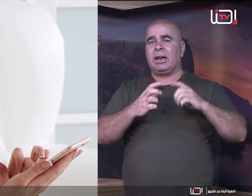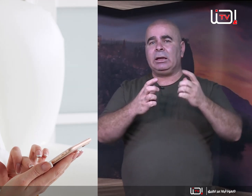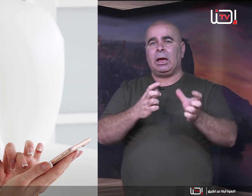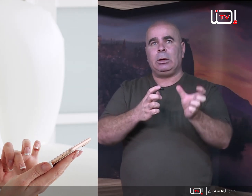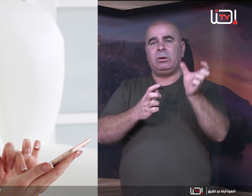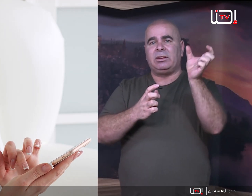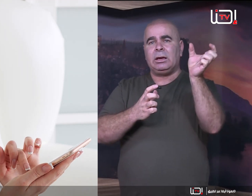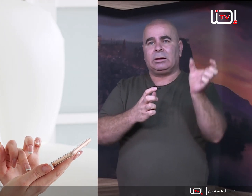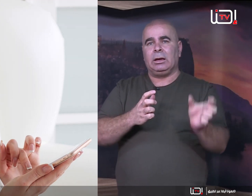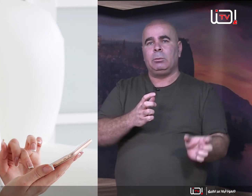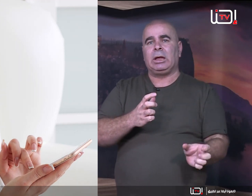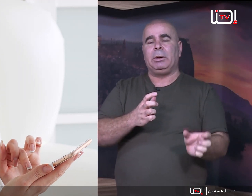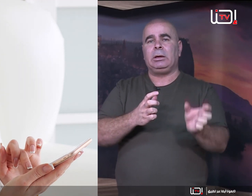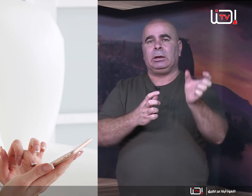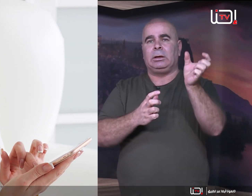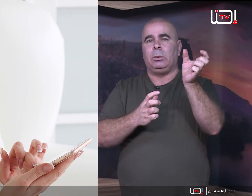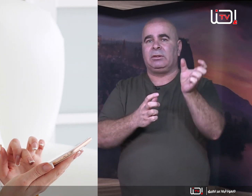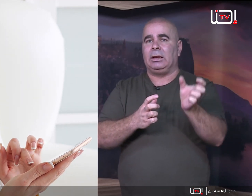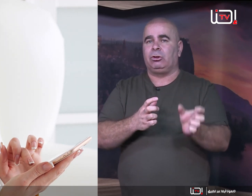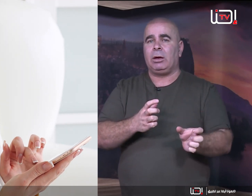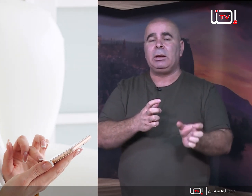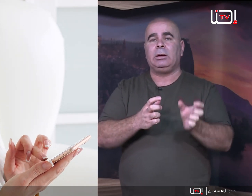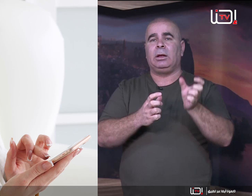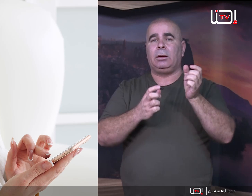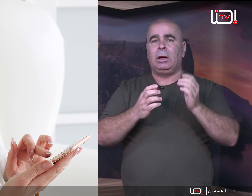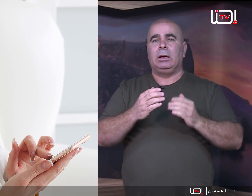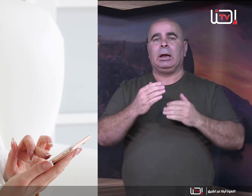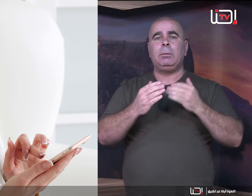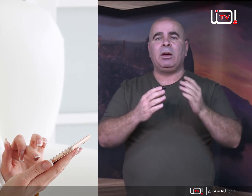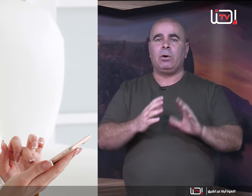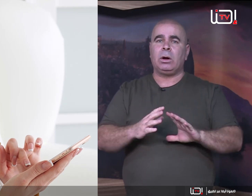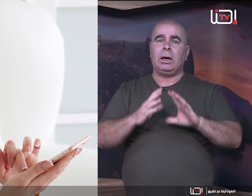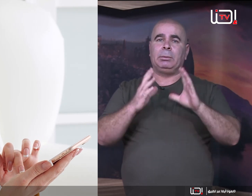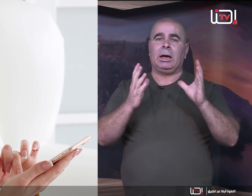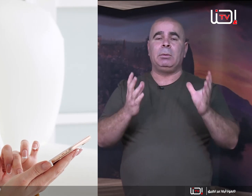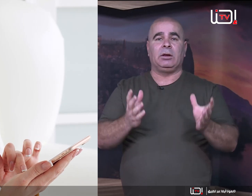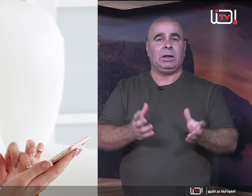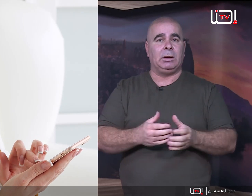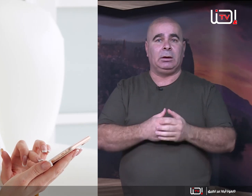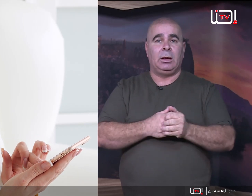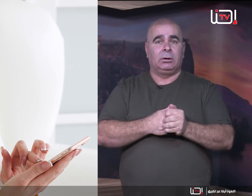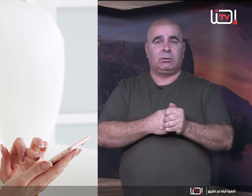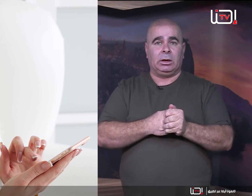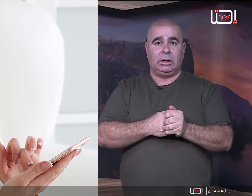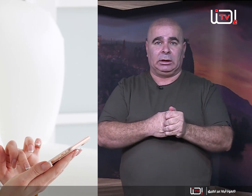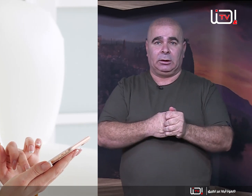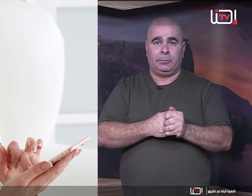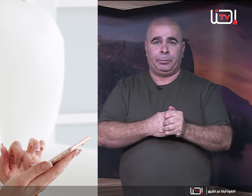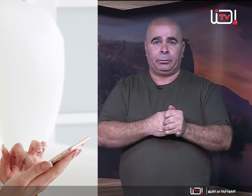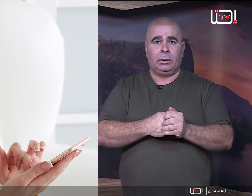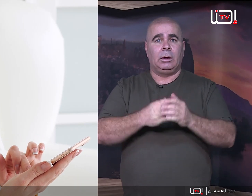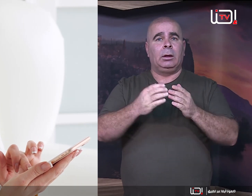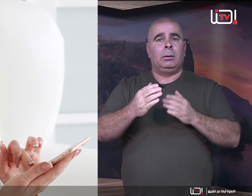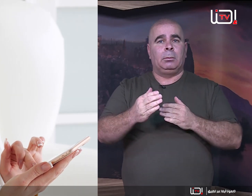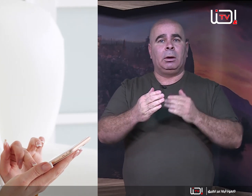انه يساعدها انه يزيد المتابعين عندها ويزيد الاعجاب اللي عندها يعلمها فهو قال لها انا بدي اعلمك كيف تعملي تسويق